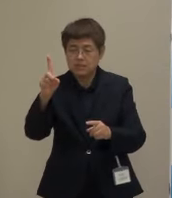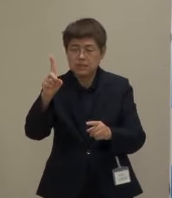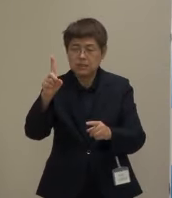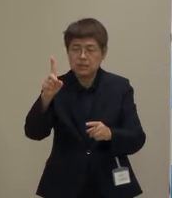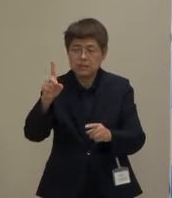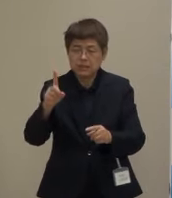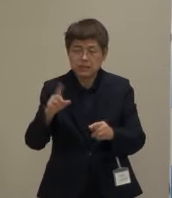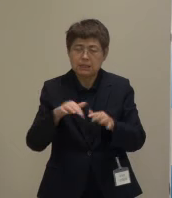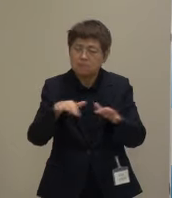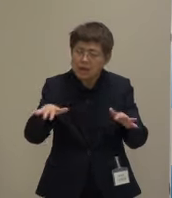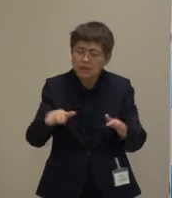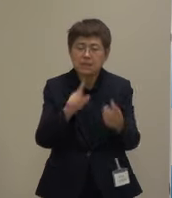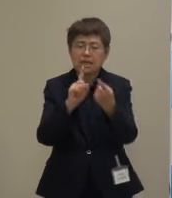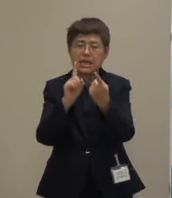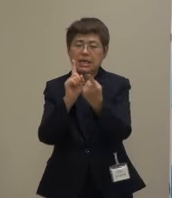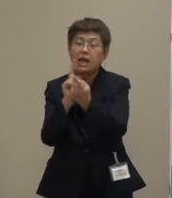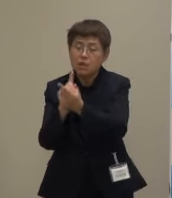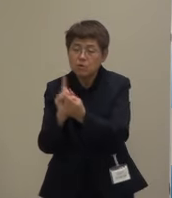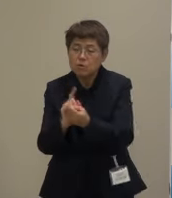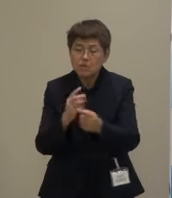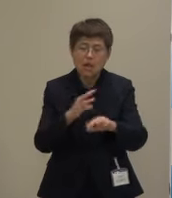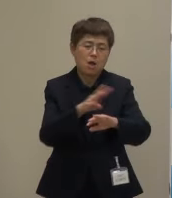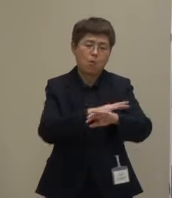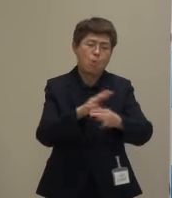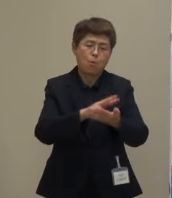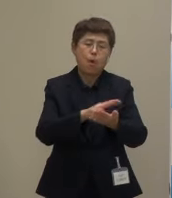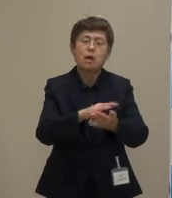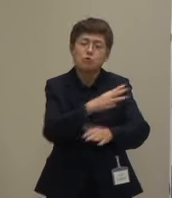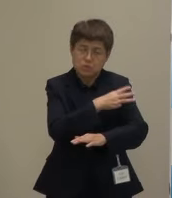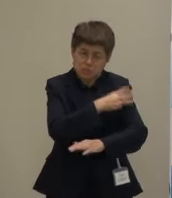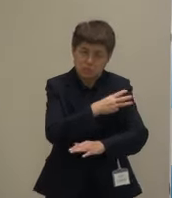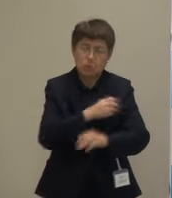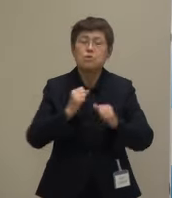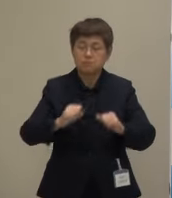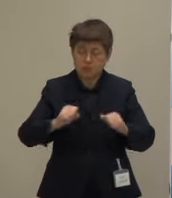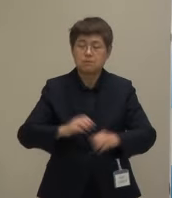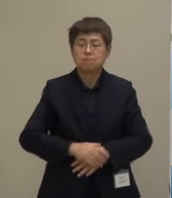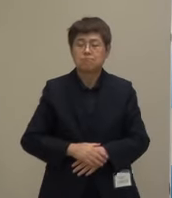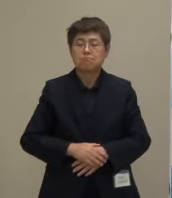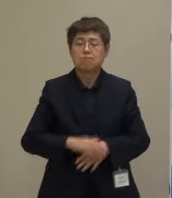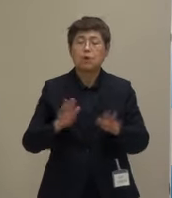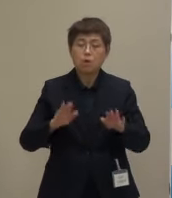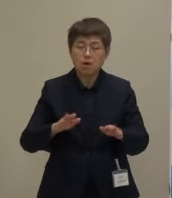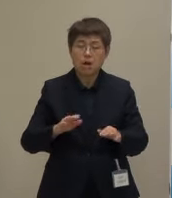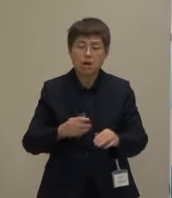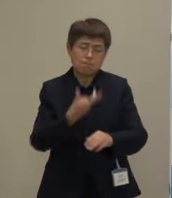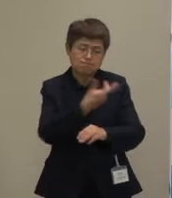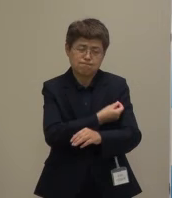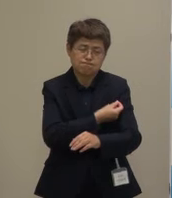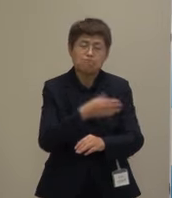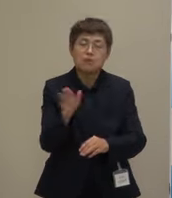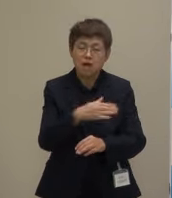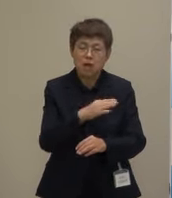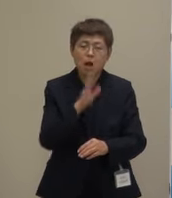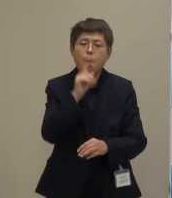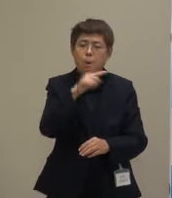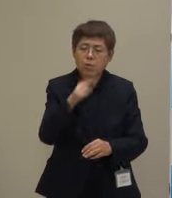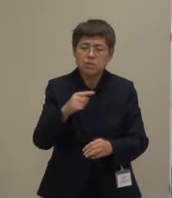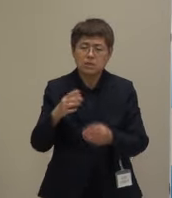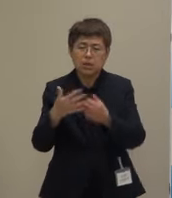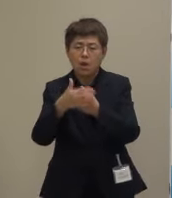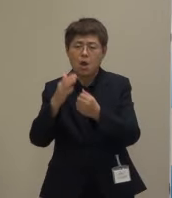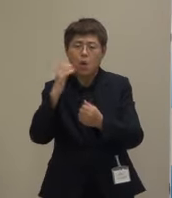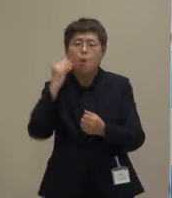系統に対応したワクチンとなります。なお今回の接種から本人や保護